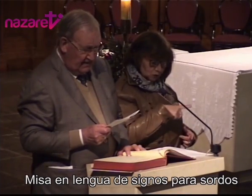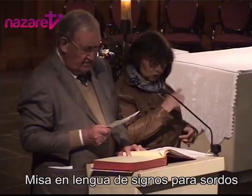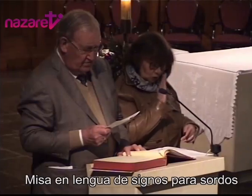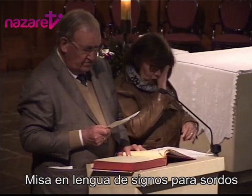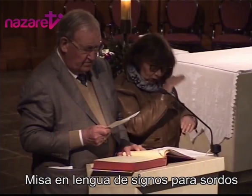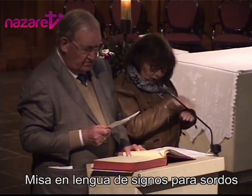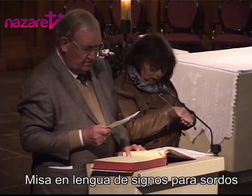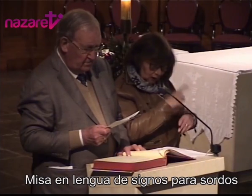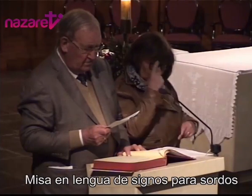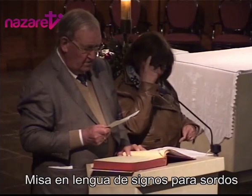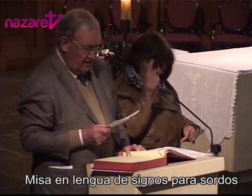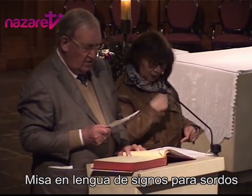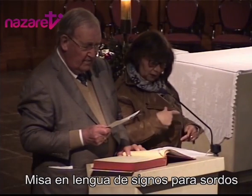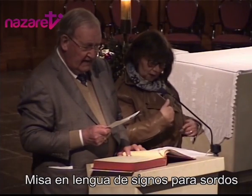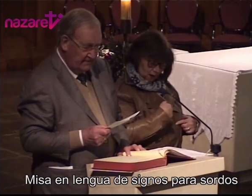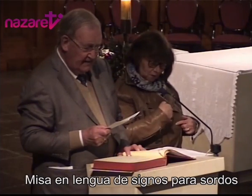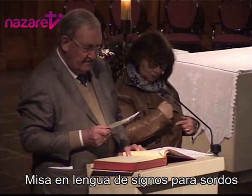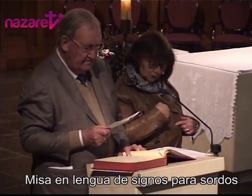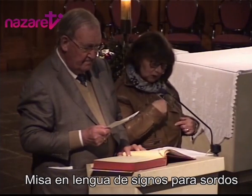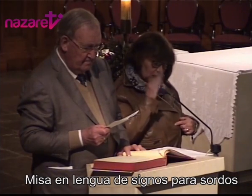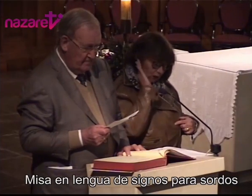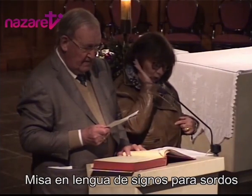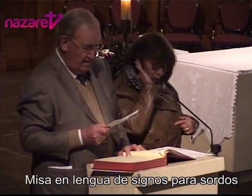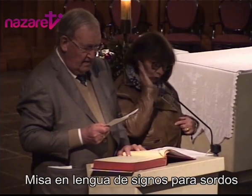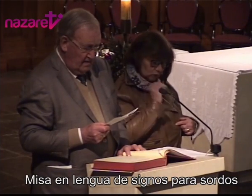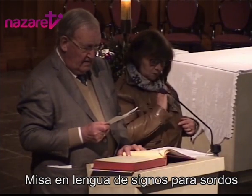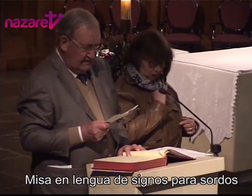Escuchadme atentos y comeréis bien.